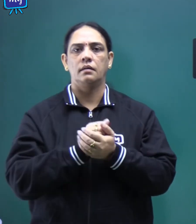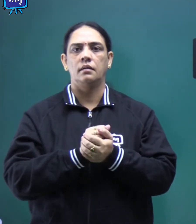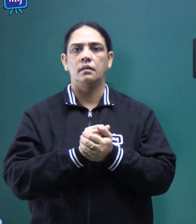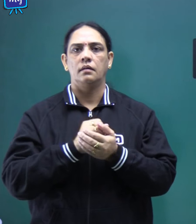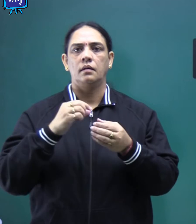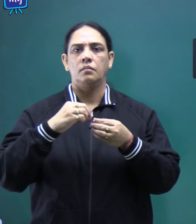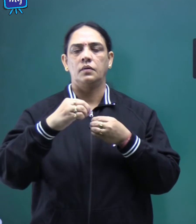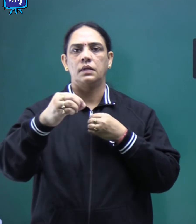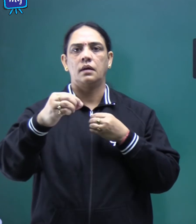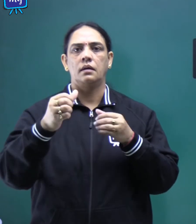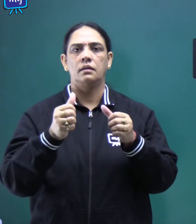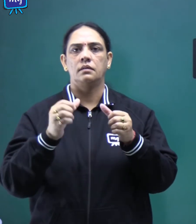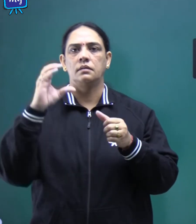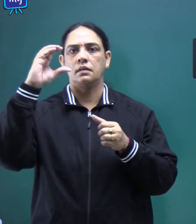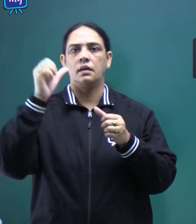भुजा सी ए